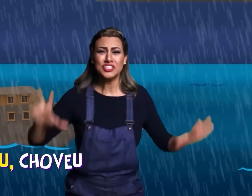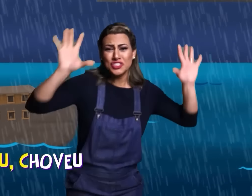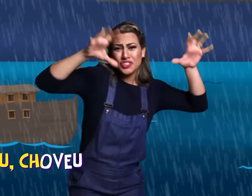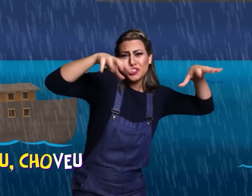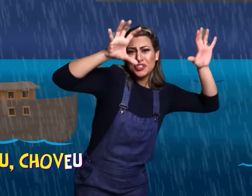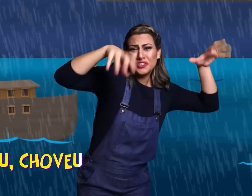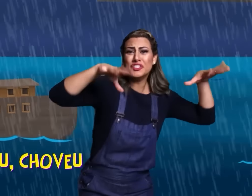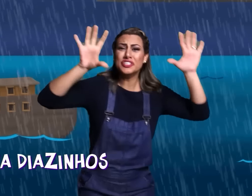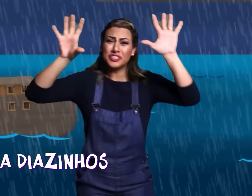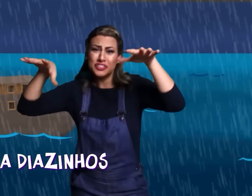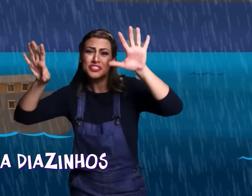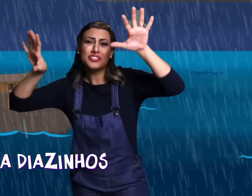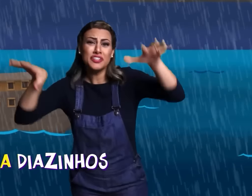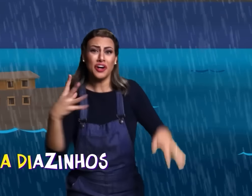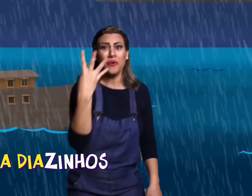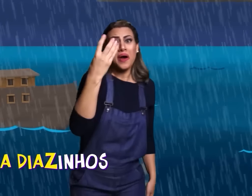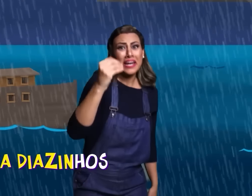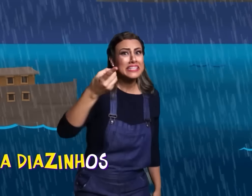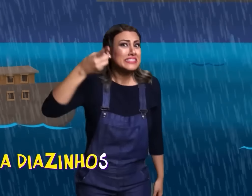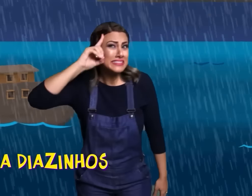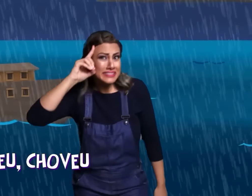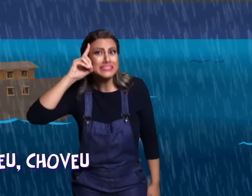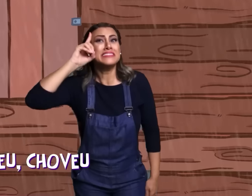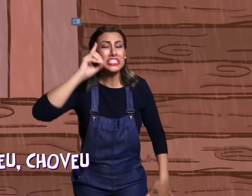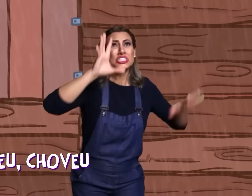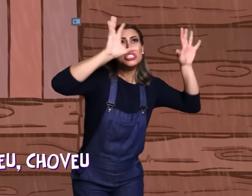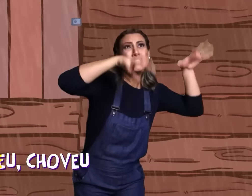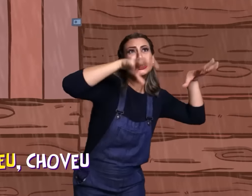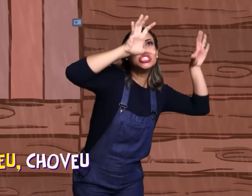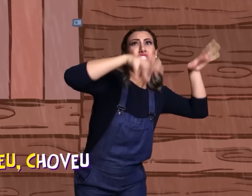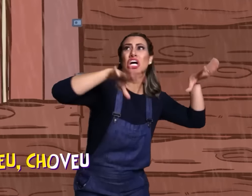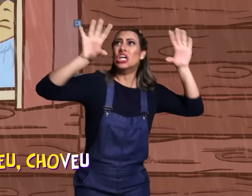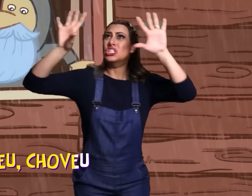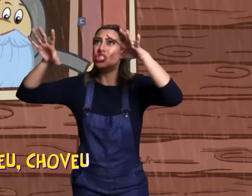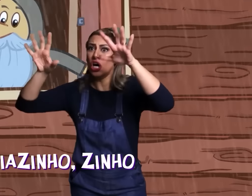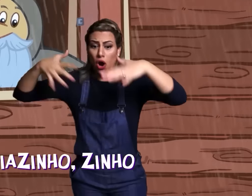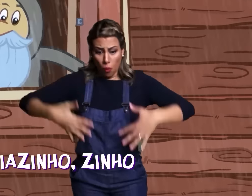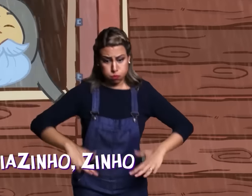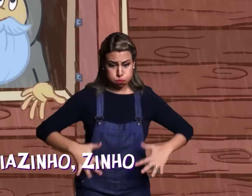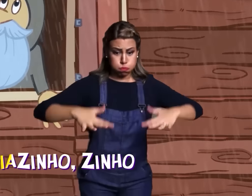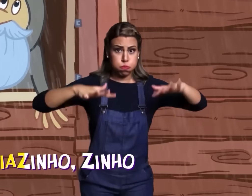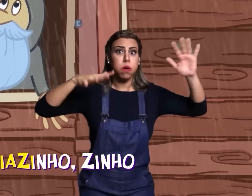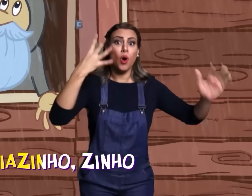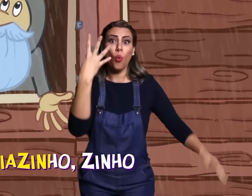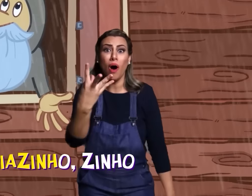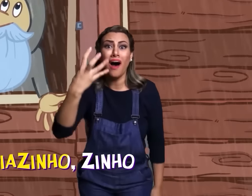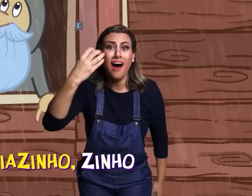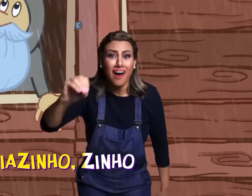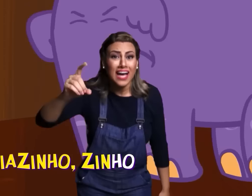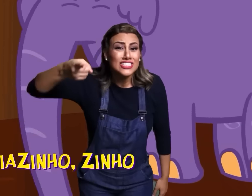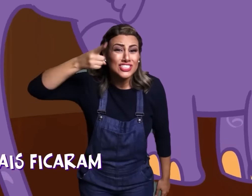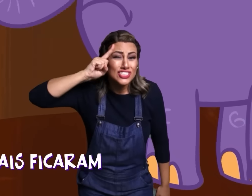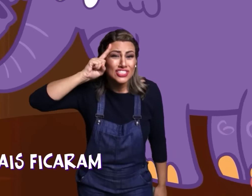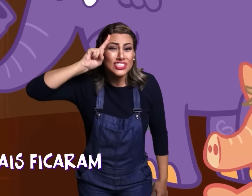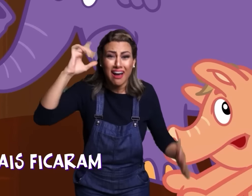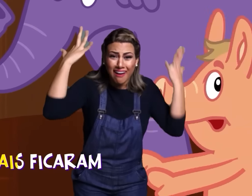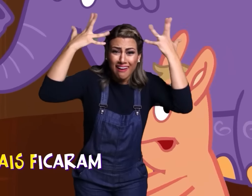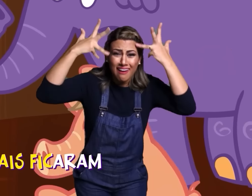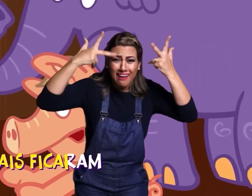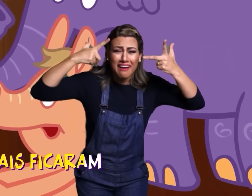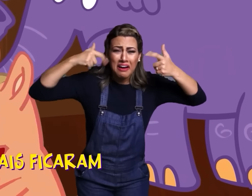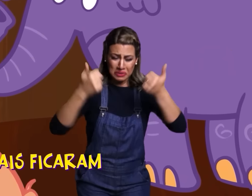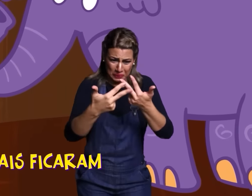Choveu, choveu, 40 diazinhos, e choveu, choveu, 40 diazinhos, e os